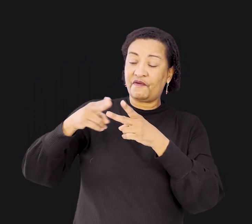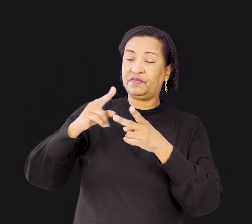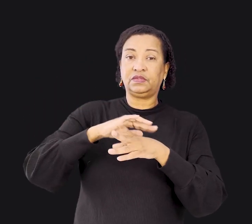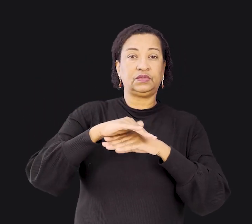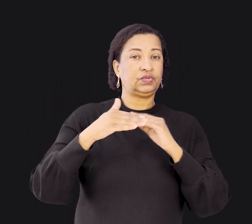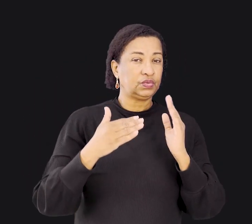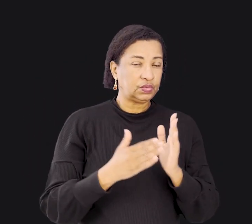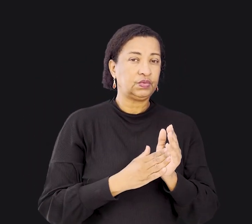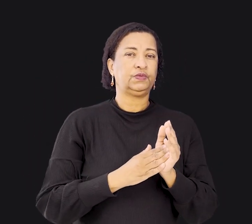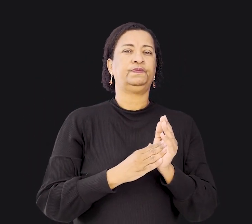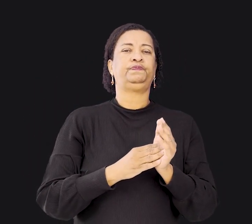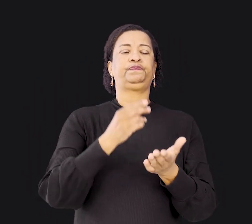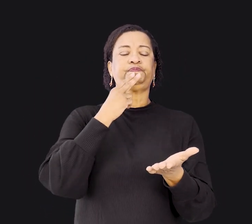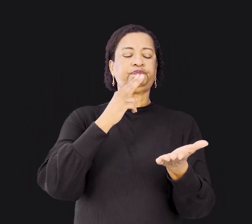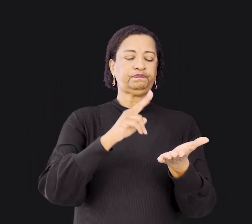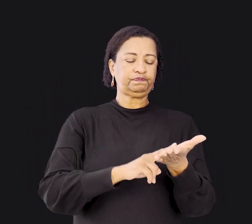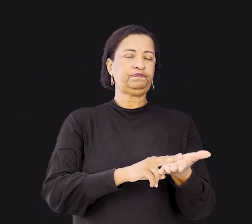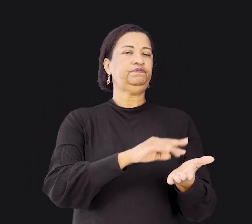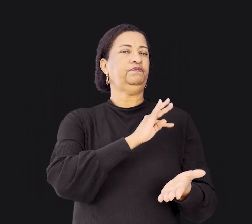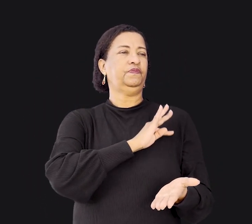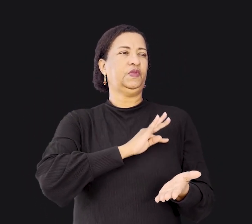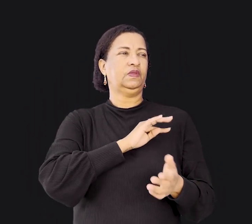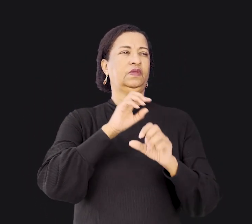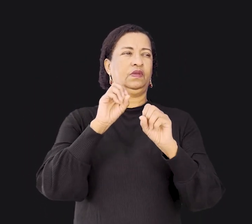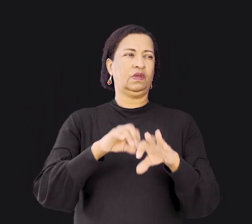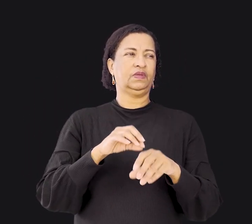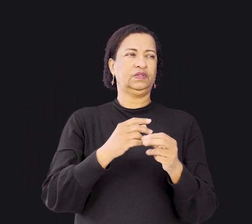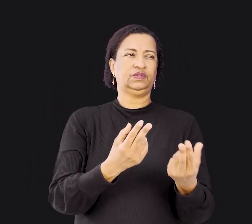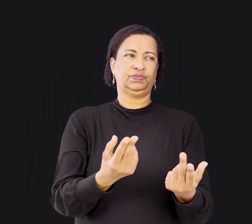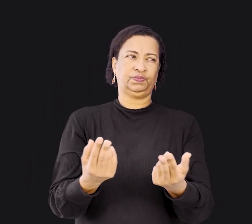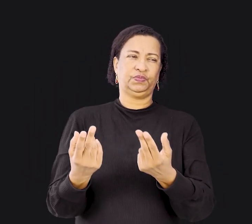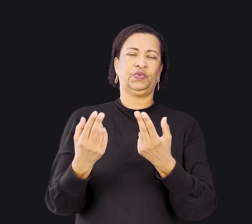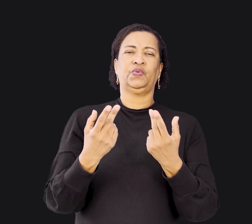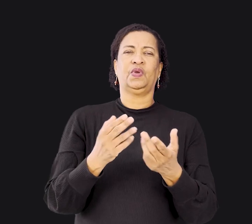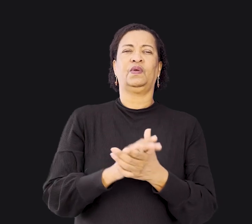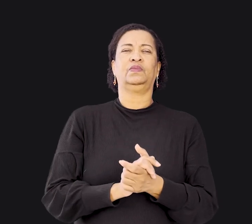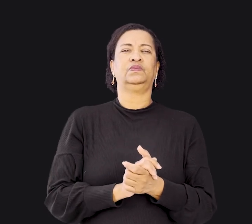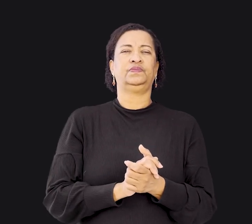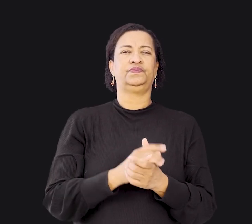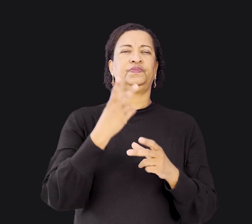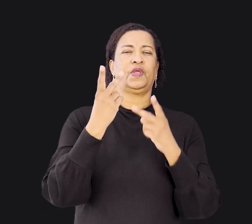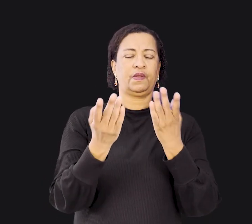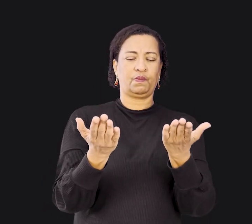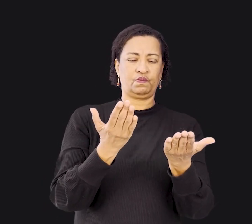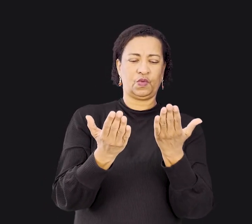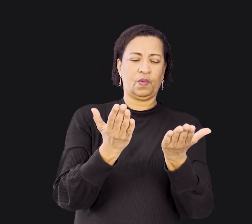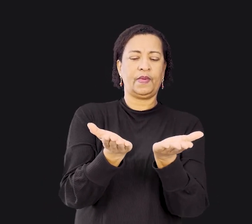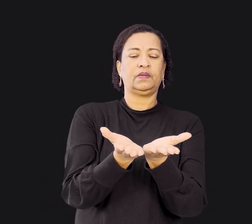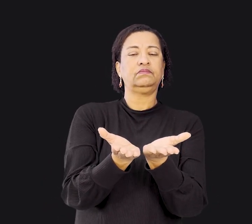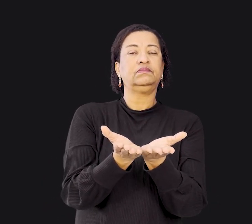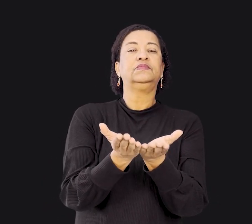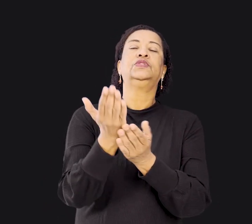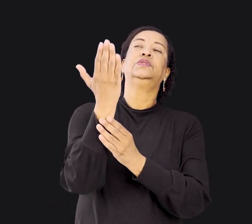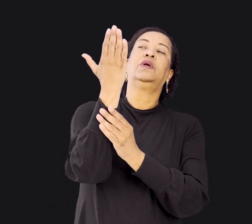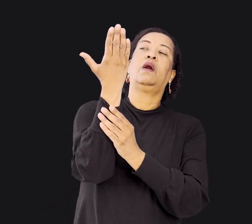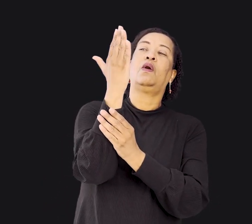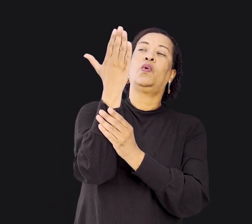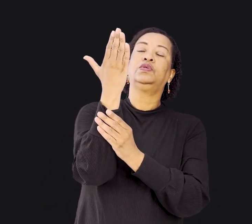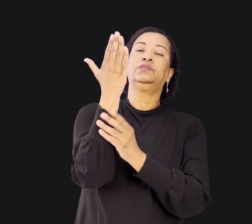Nesta epístola, Tiago ensina basicamente a mesma coisa. Ele compara a Escritura a um espelho. Quando você se olha no